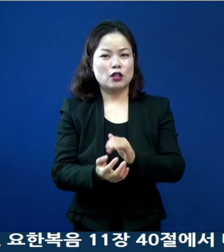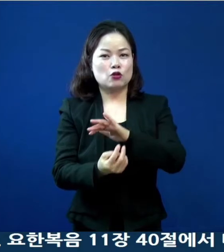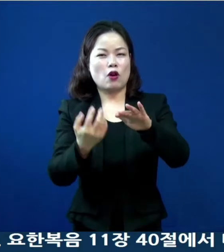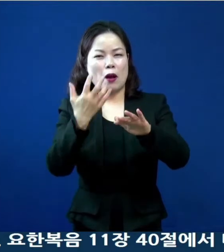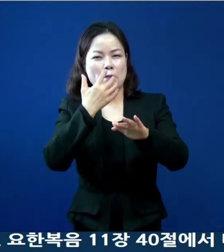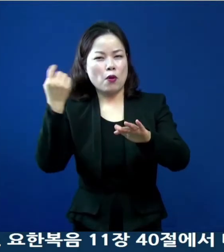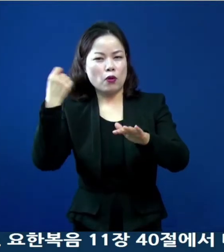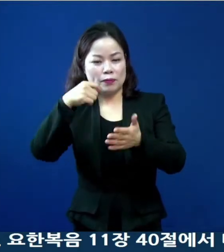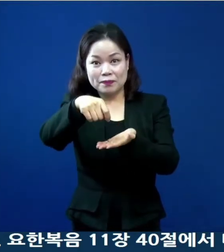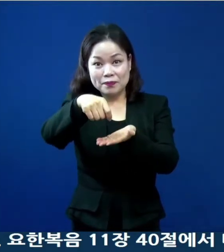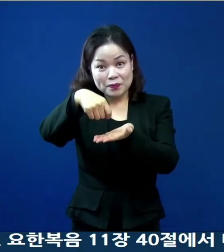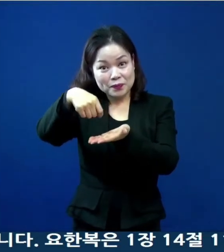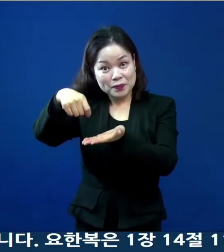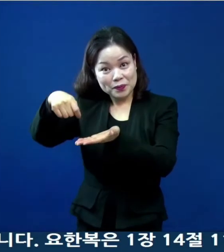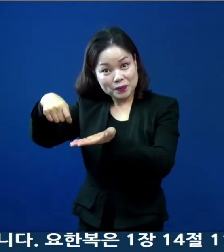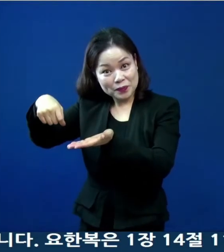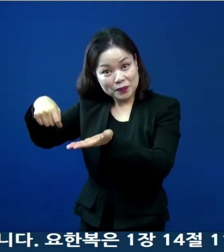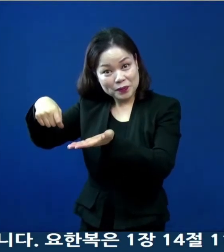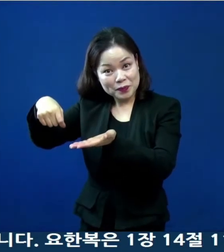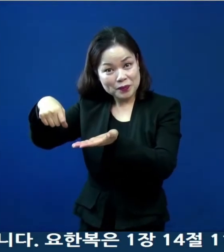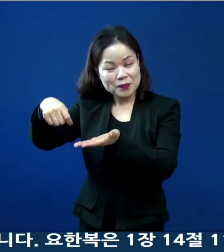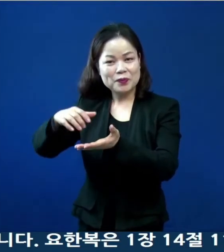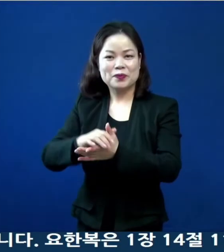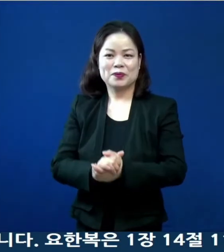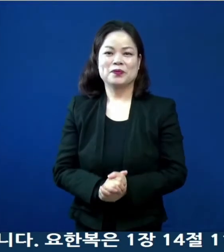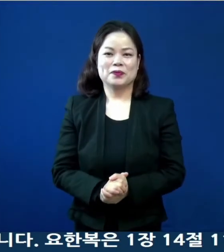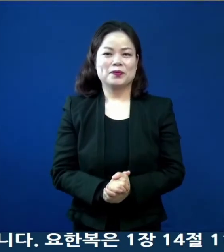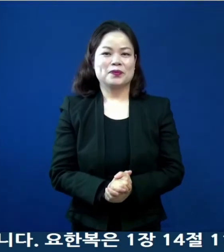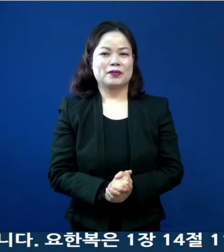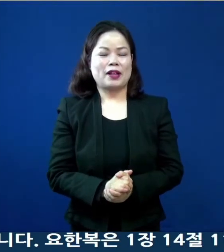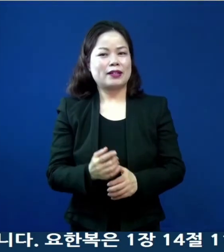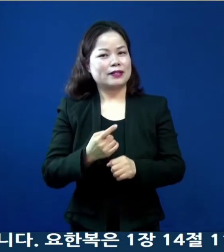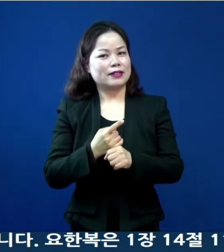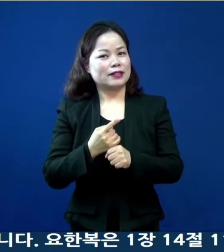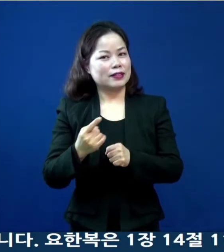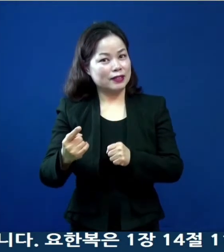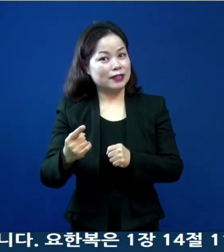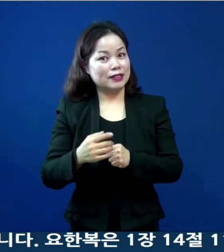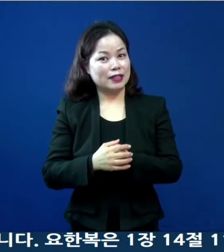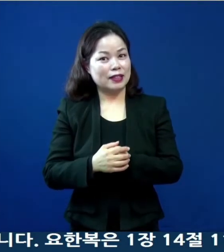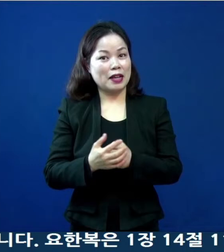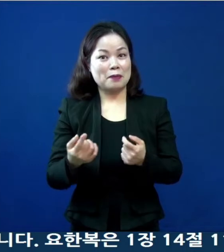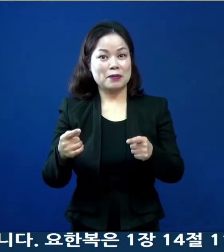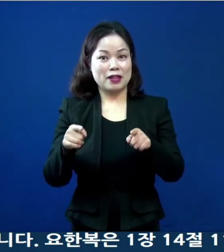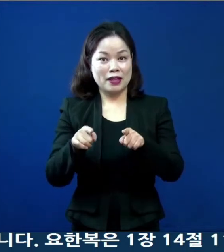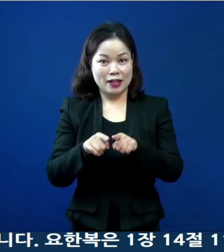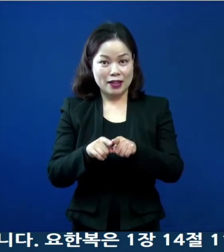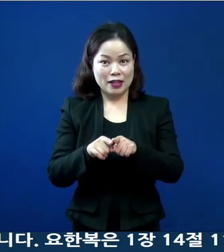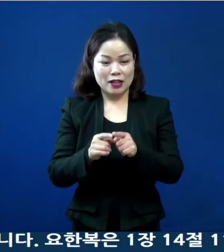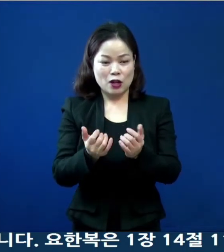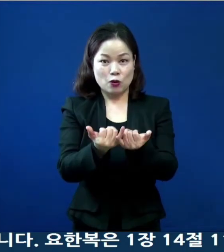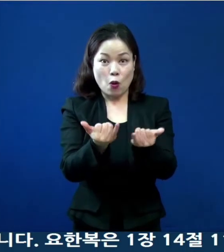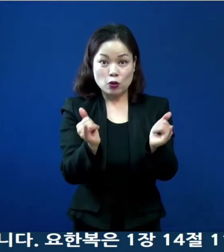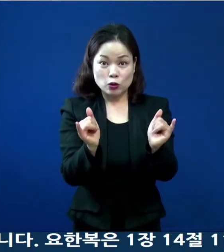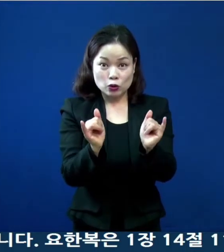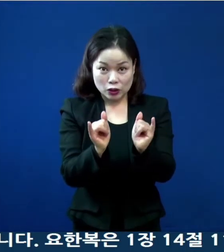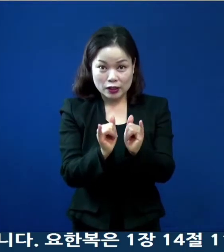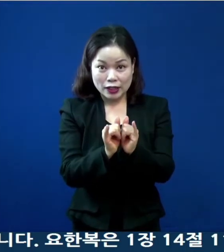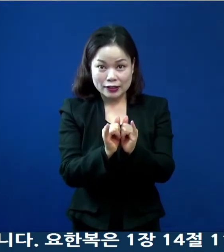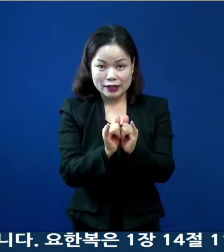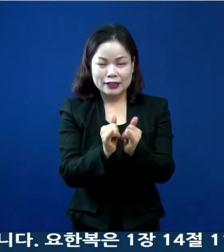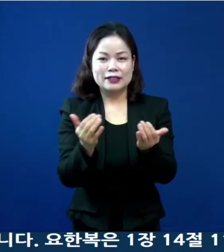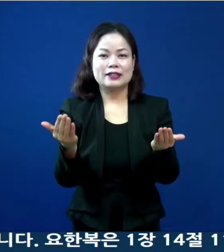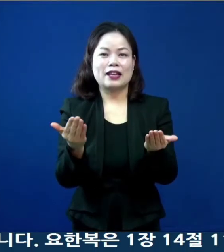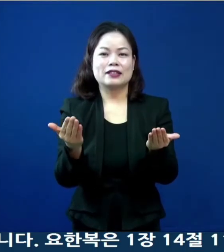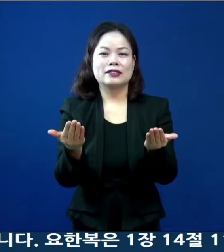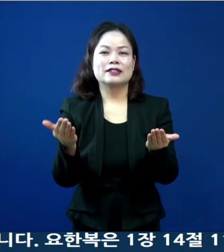이렇게 필사를 시작을 했다 그럽니다. 내년에 이제 같이 공동체적으로 해야 될